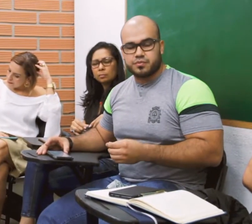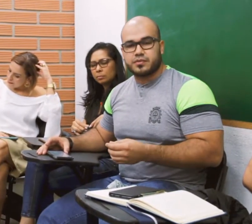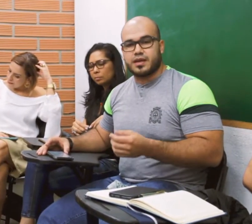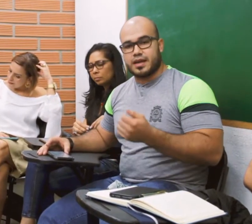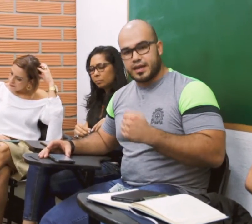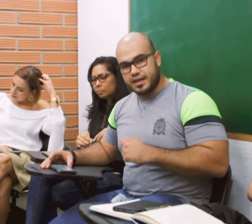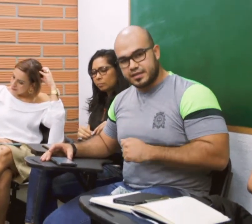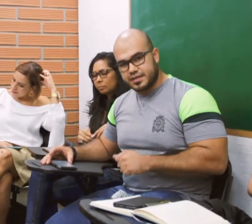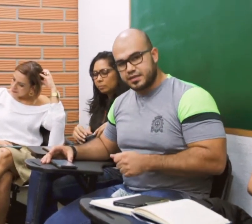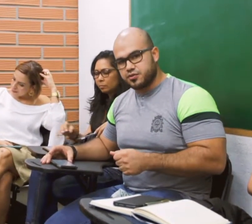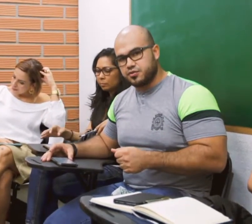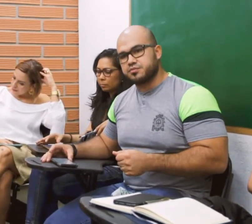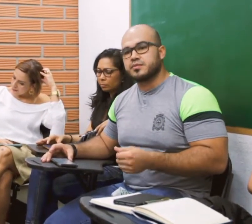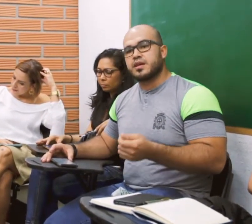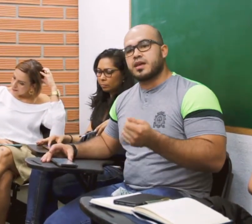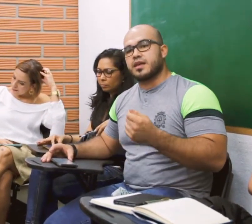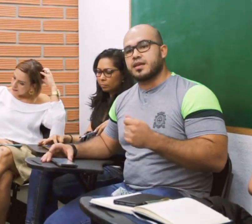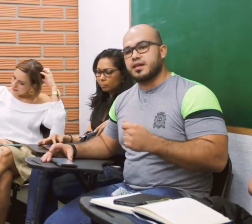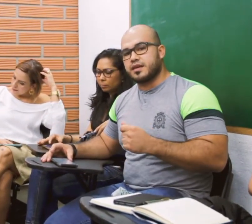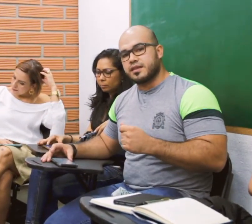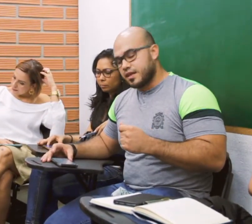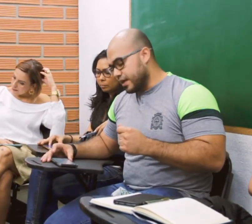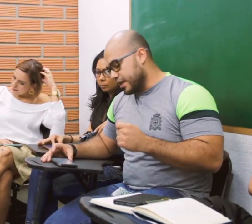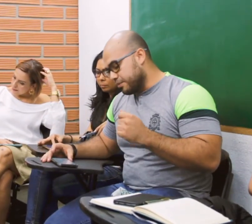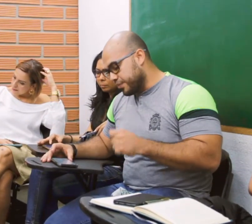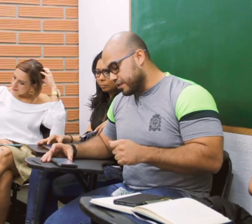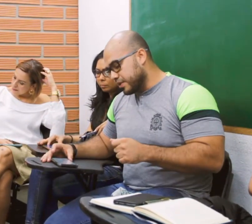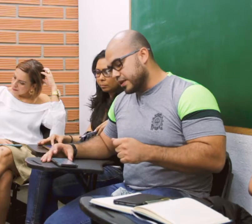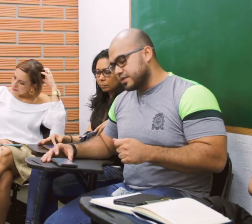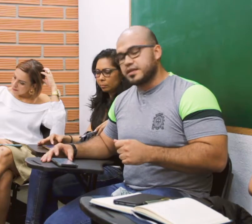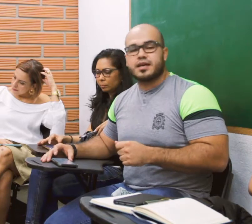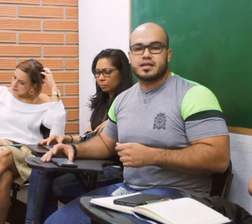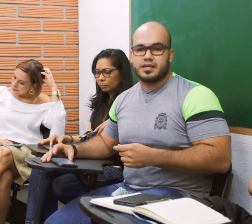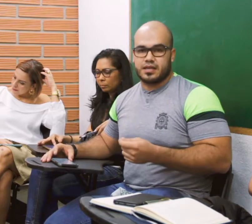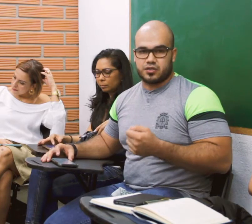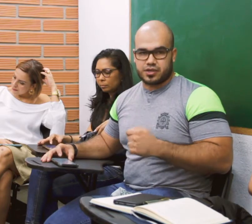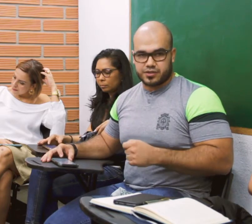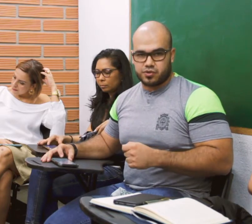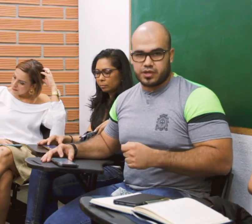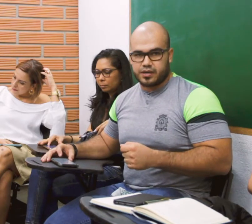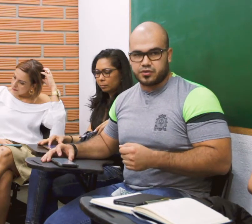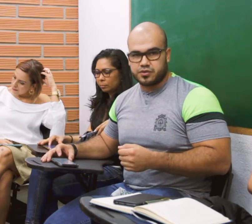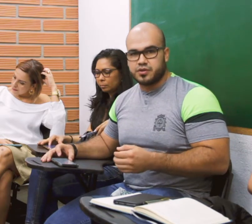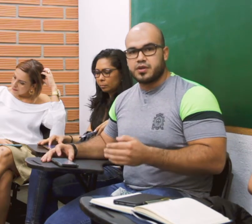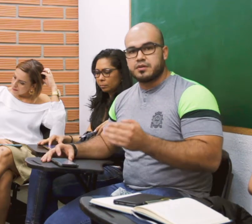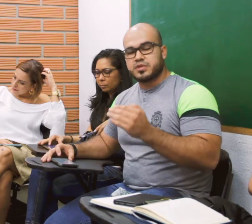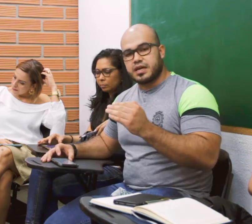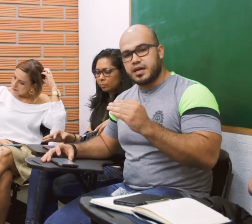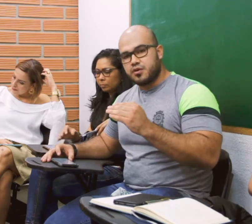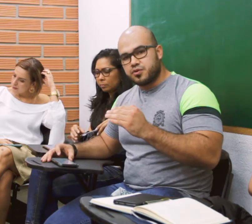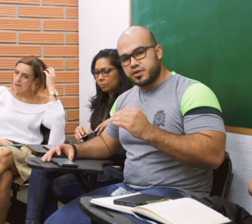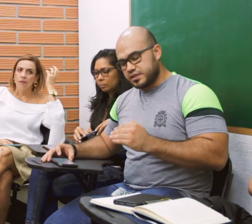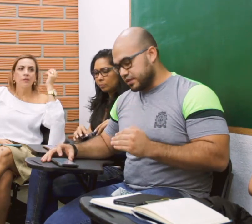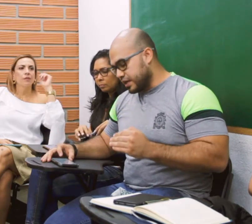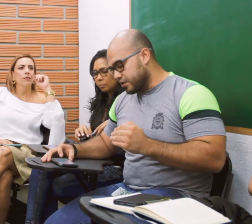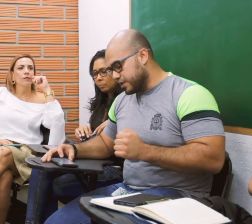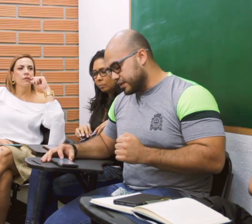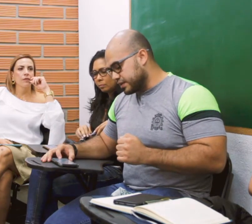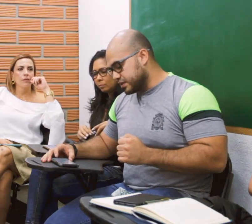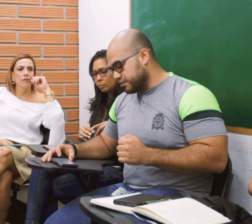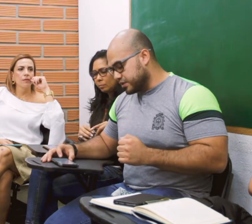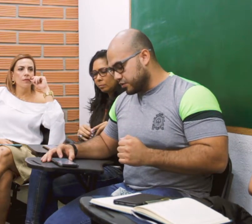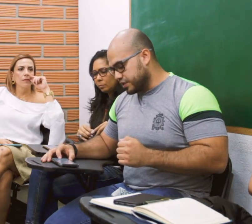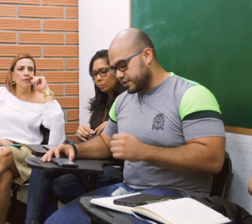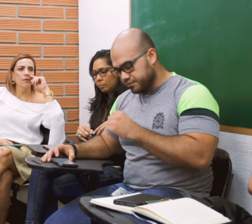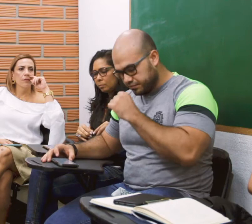estudio, en el acceso, equidad en la permanencia y en los resultados. Pues cada una de